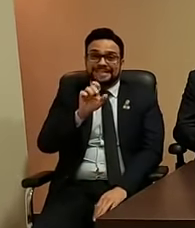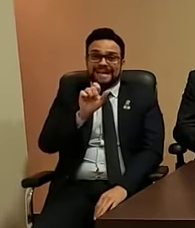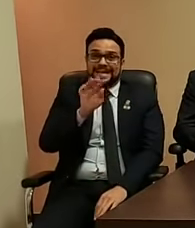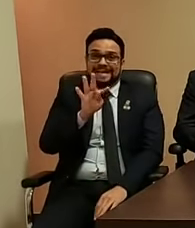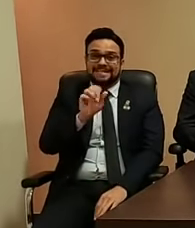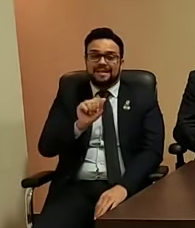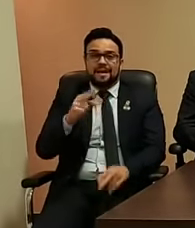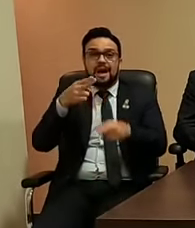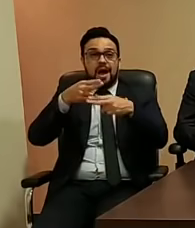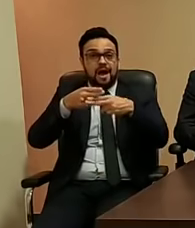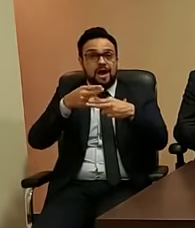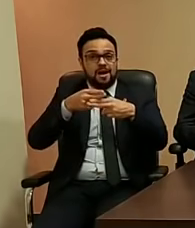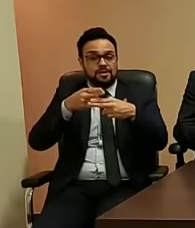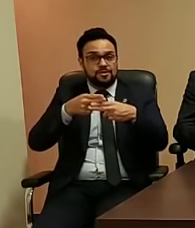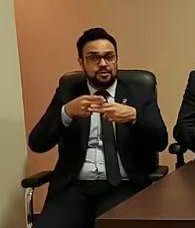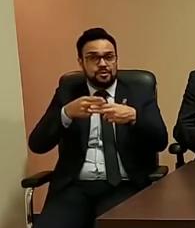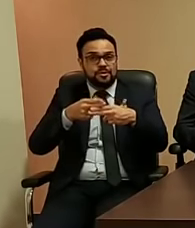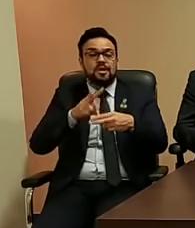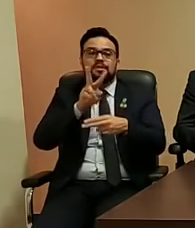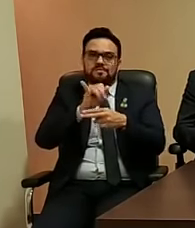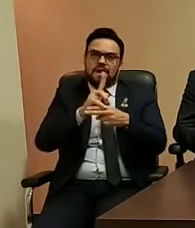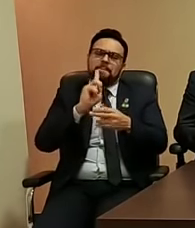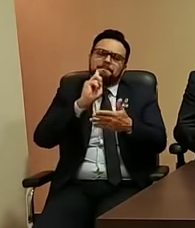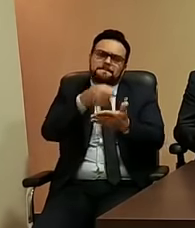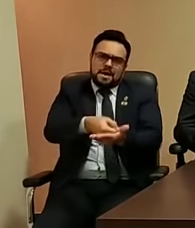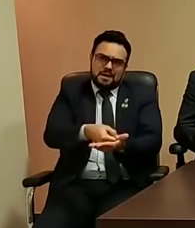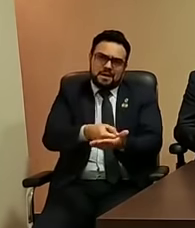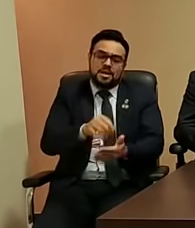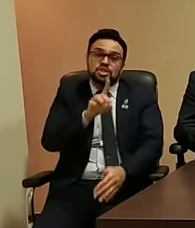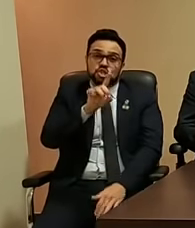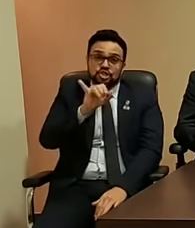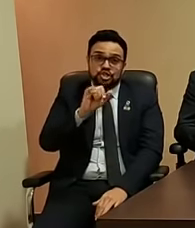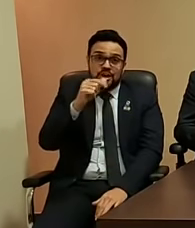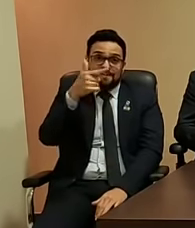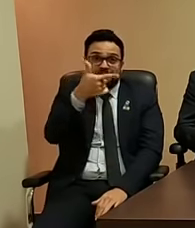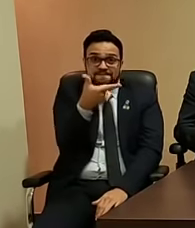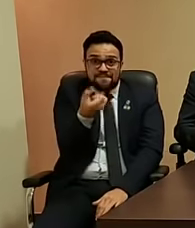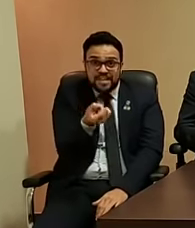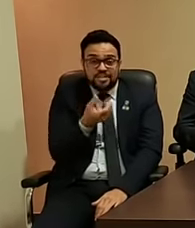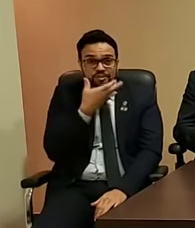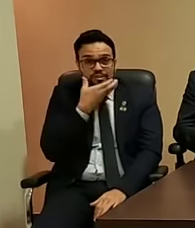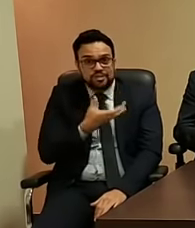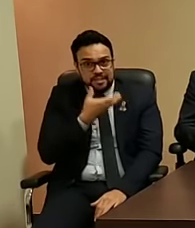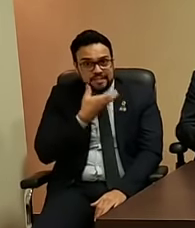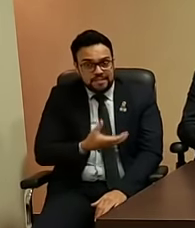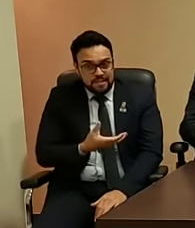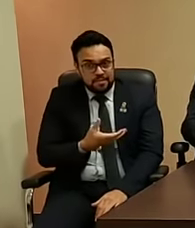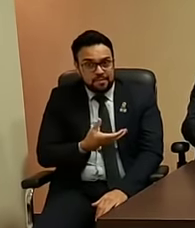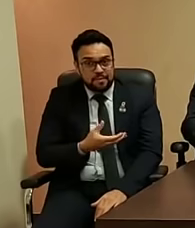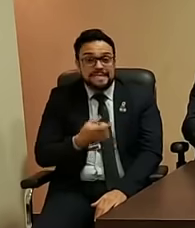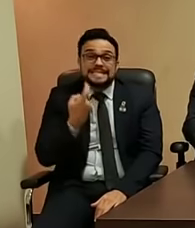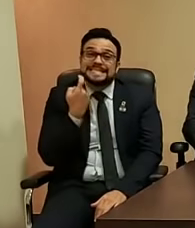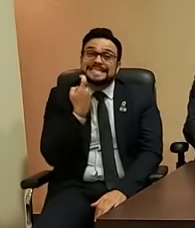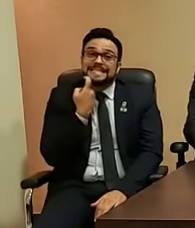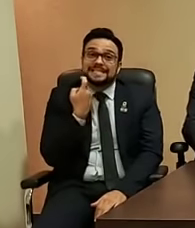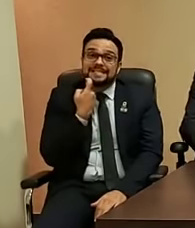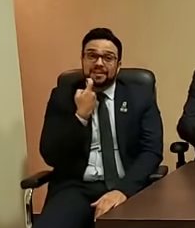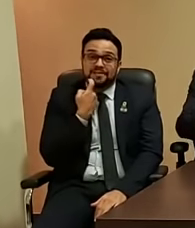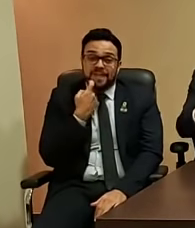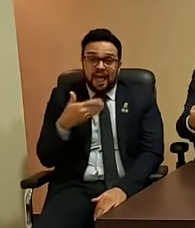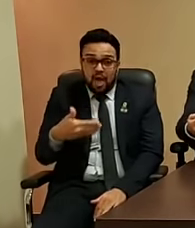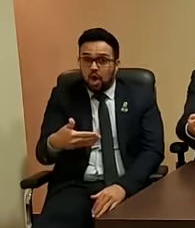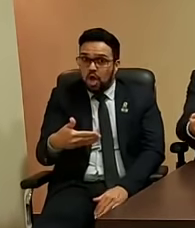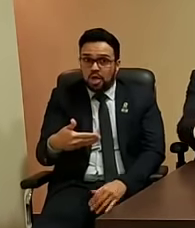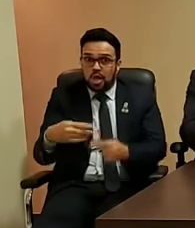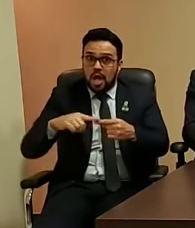Caixa Econômica Federal irá realizar esse pagamento no dia 20 de dezembro, ou seja, sexta-feira sem CS,